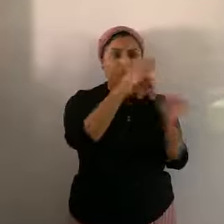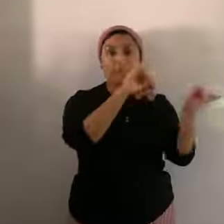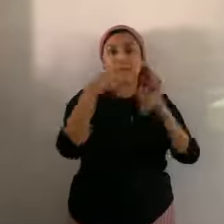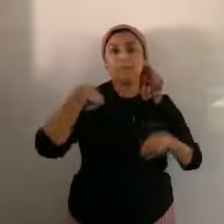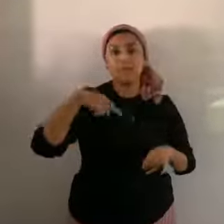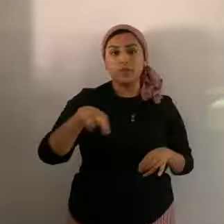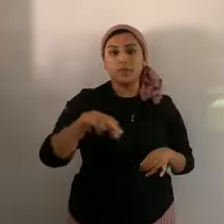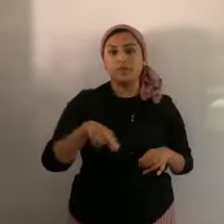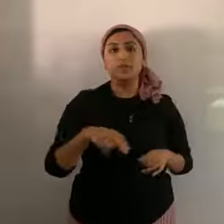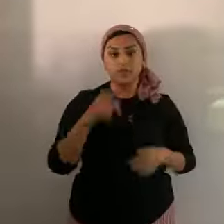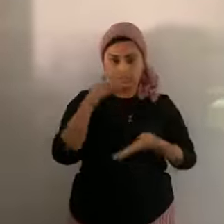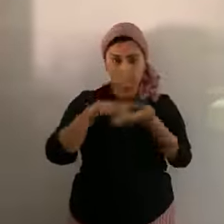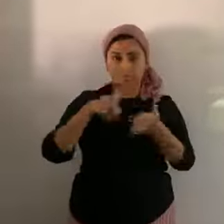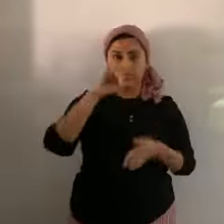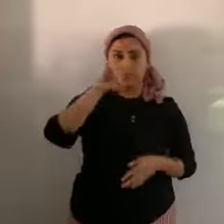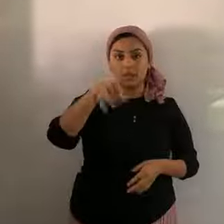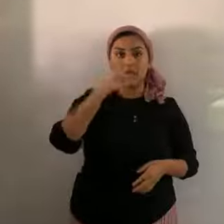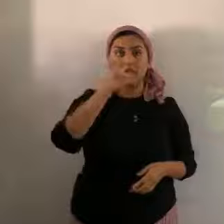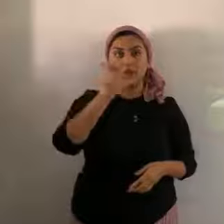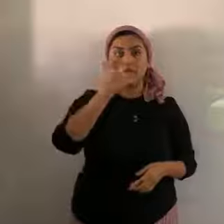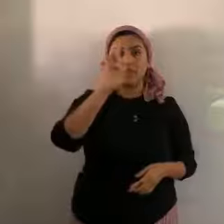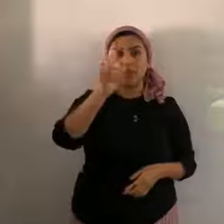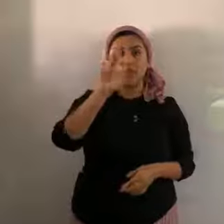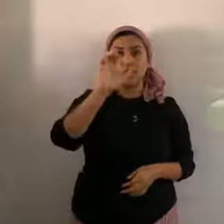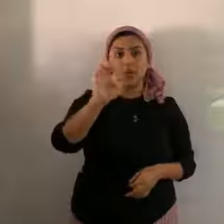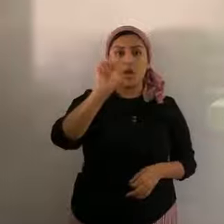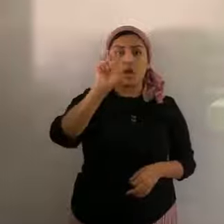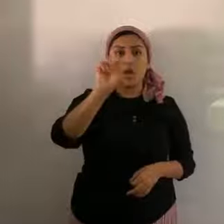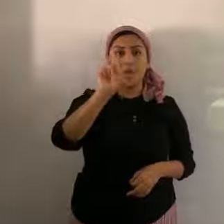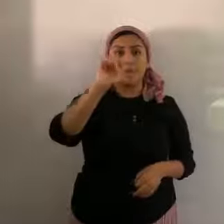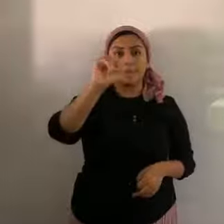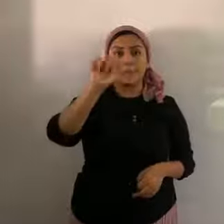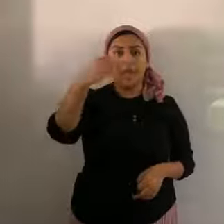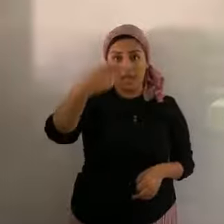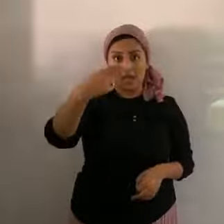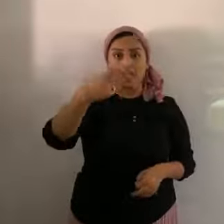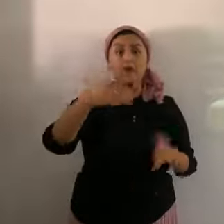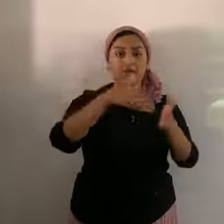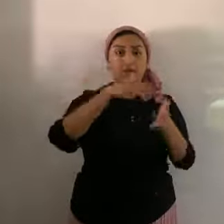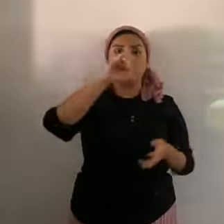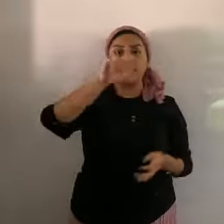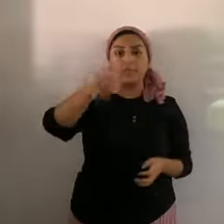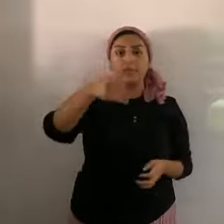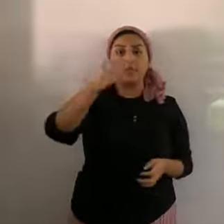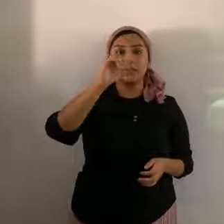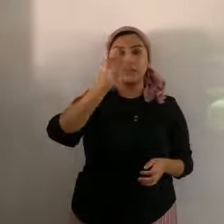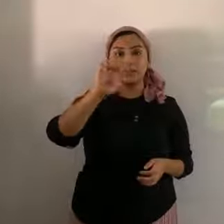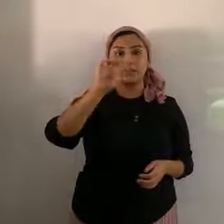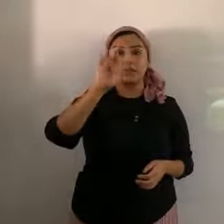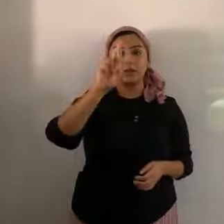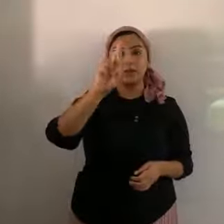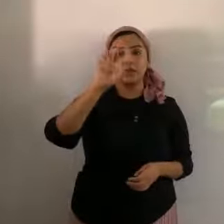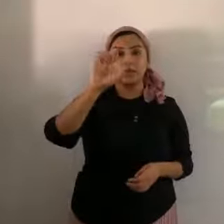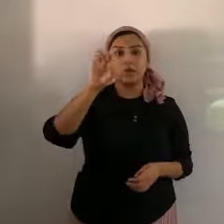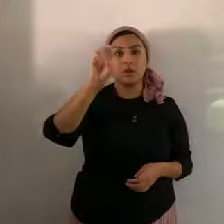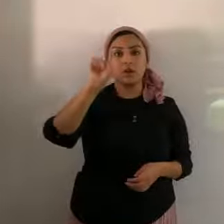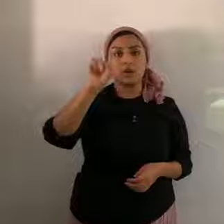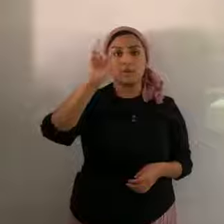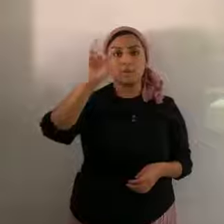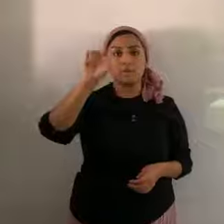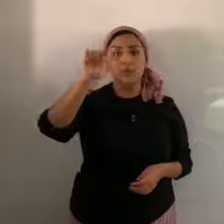religión. Vamos a Jeremías, por favor, amados Sahim, vamos para allá, a Jeremías, en el capítulo 8, vamos para